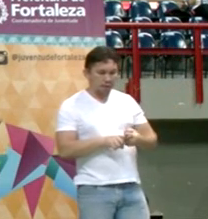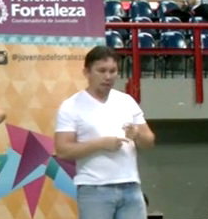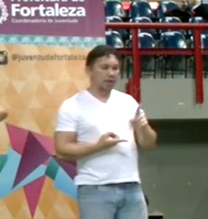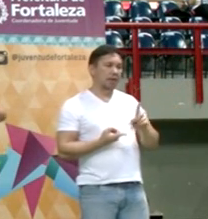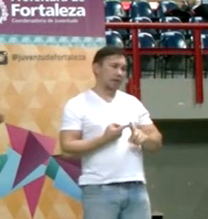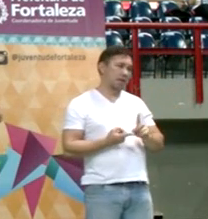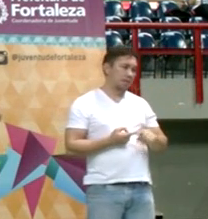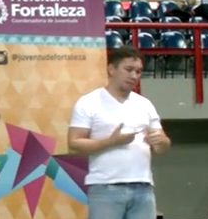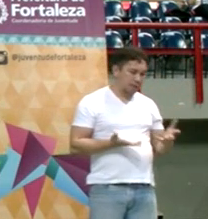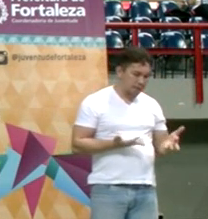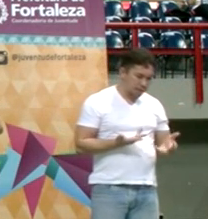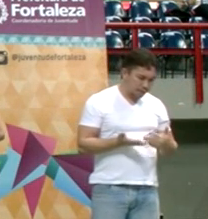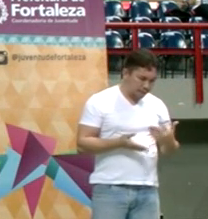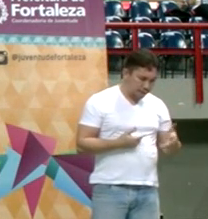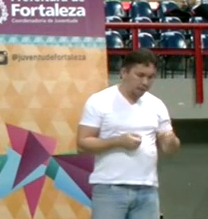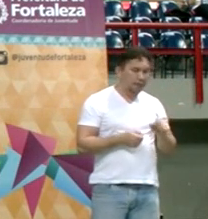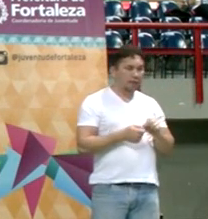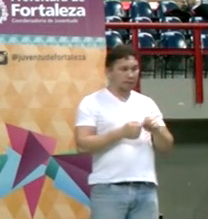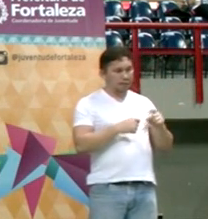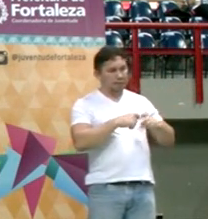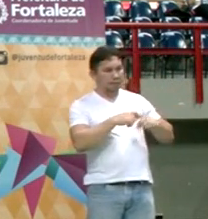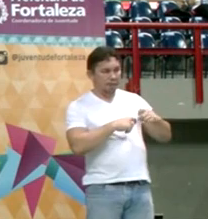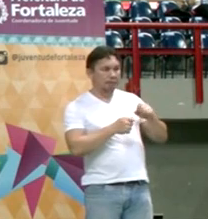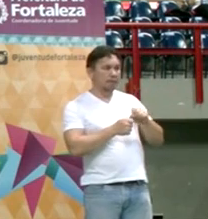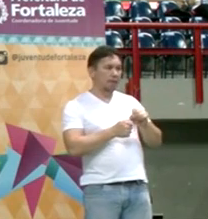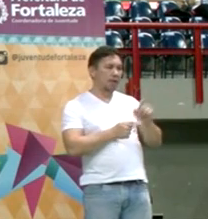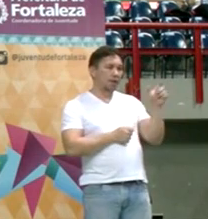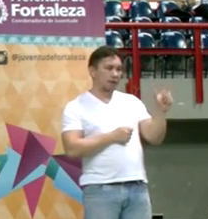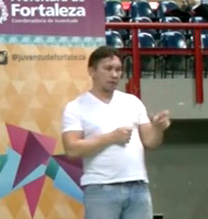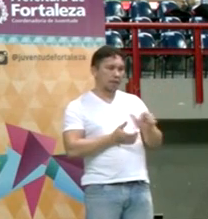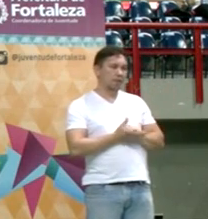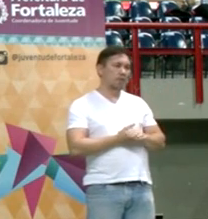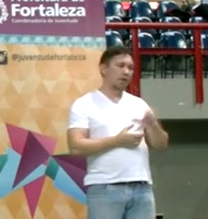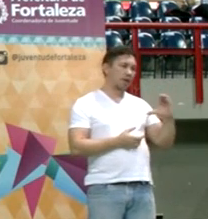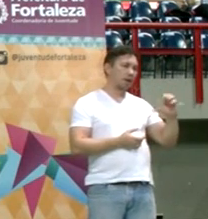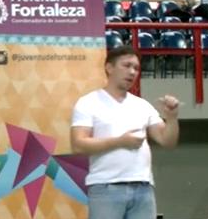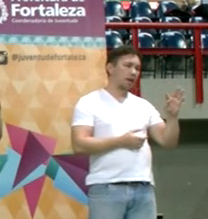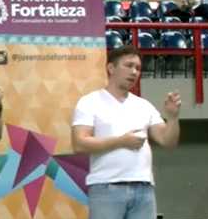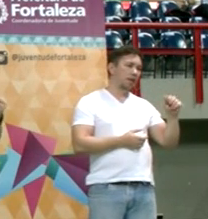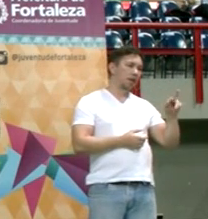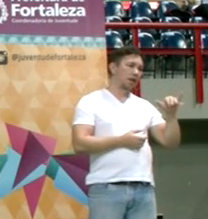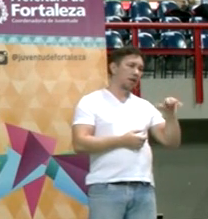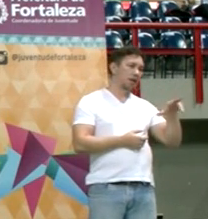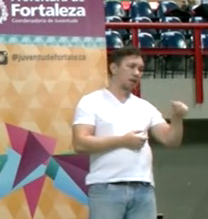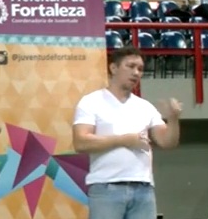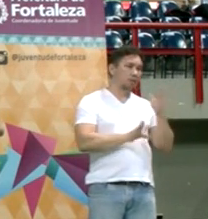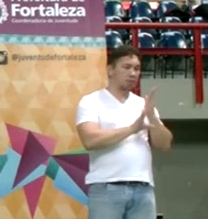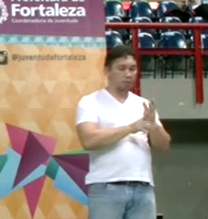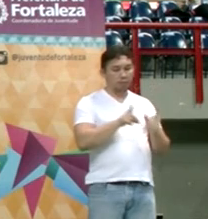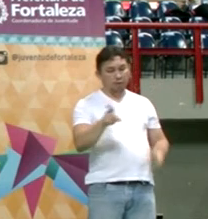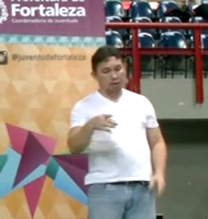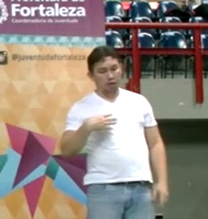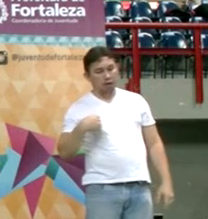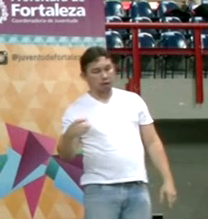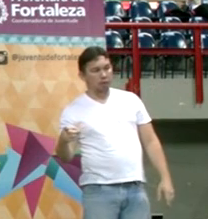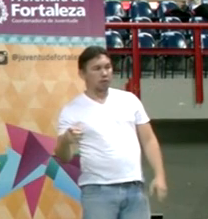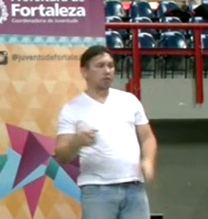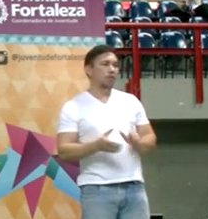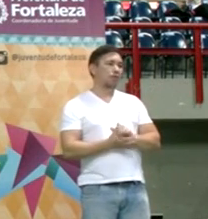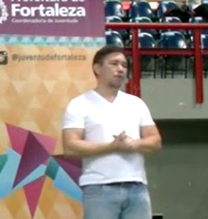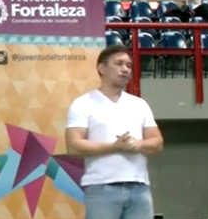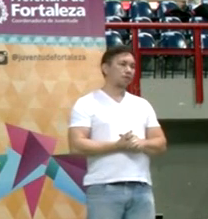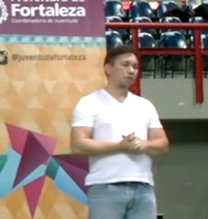Ele mantinha relações com ela, com a menina Catarina. Tudo por causa do filho